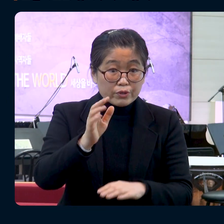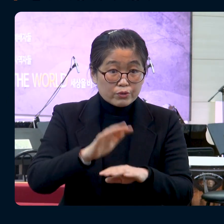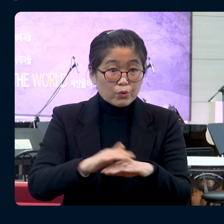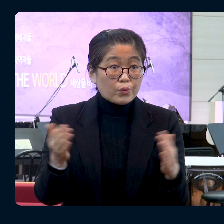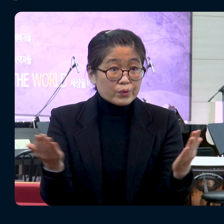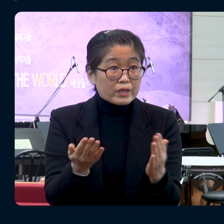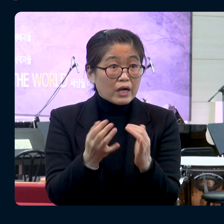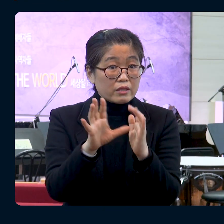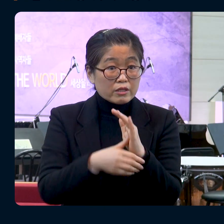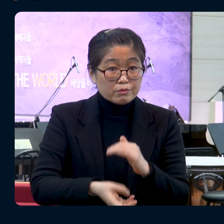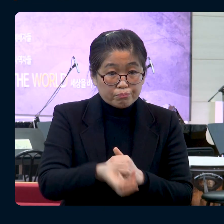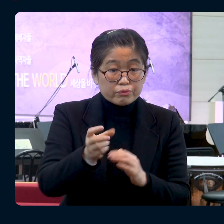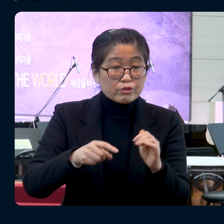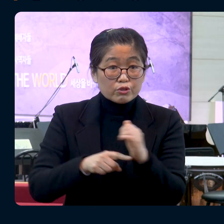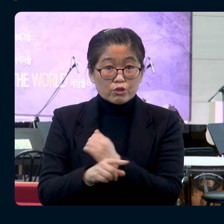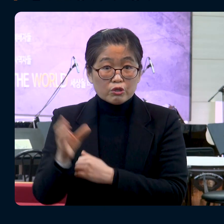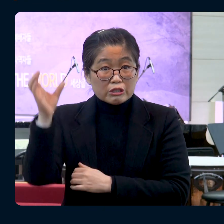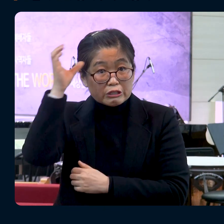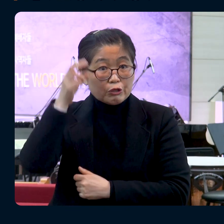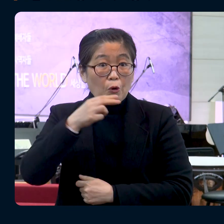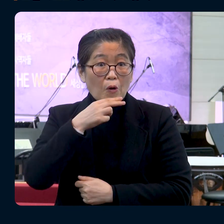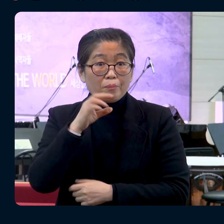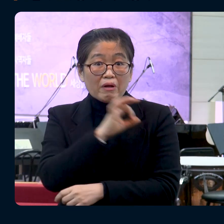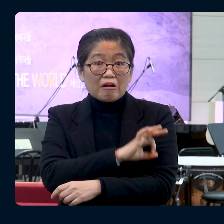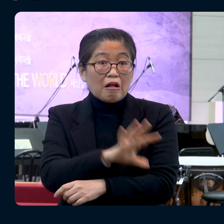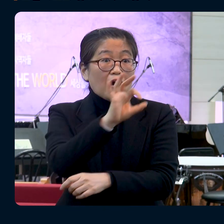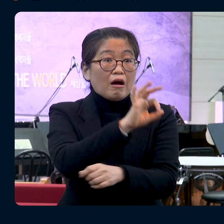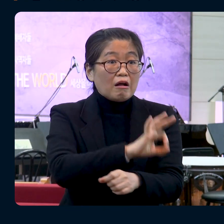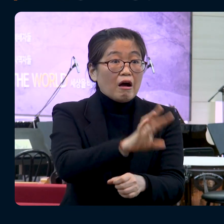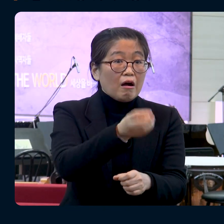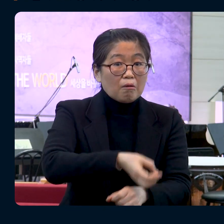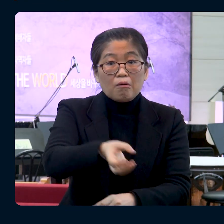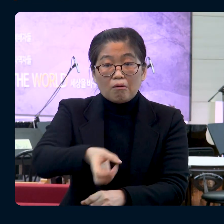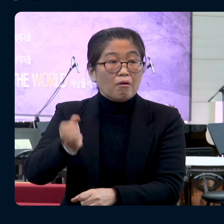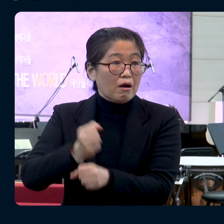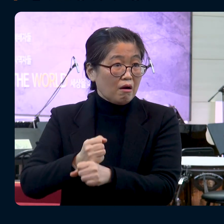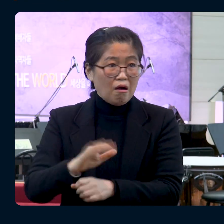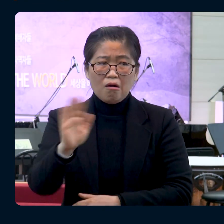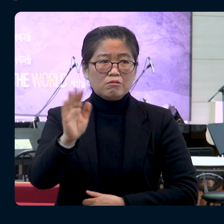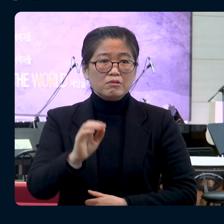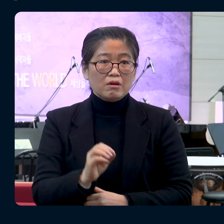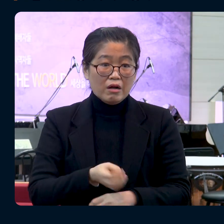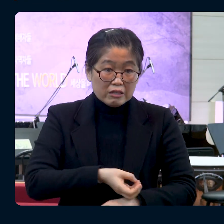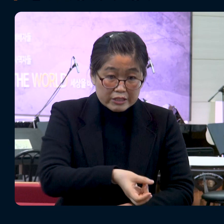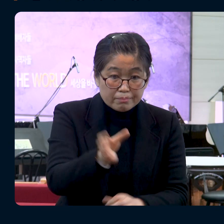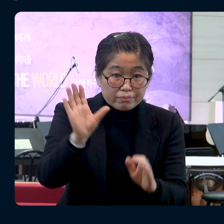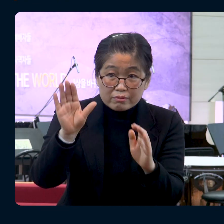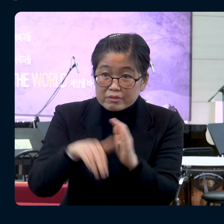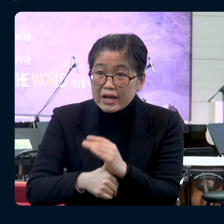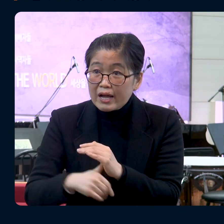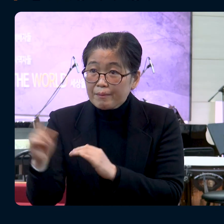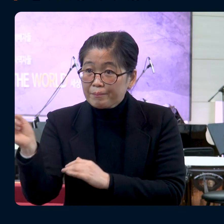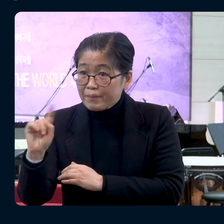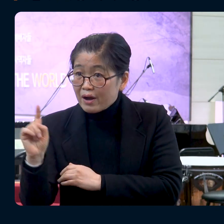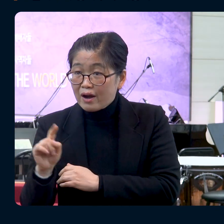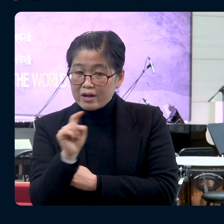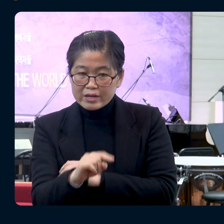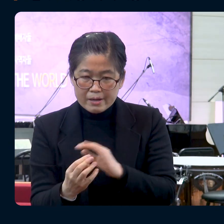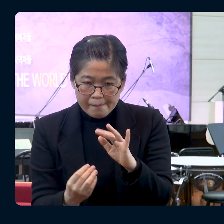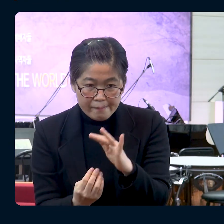그 믿음이 없이 씨를 뿌리겠습니까? 그냥 괜히 한번 뿌려봐요, 운동삼아? 아니잖아요. 씨를 뿌릴